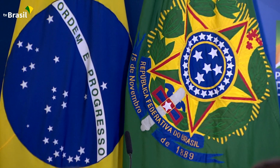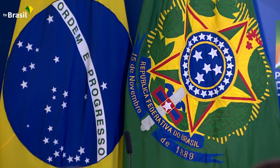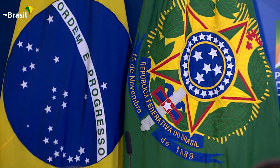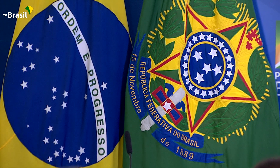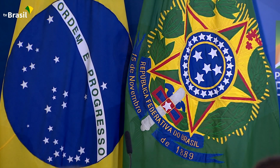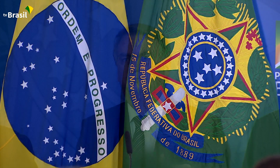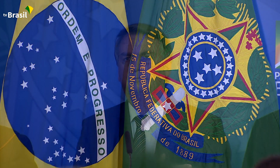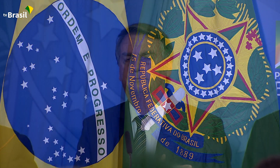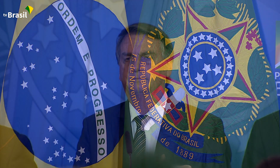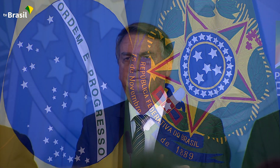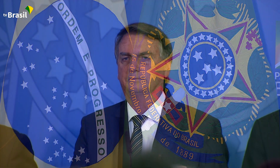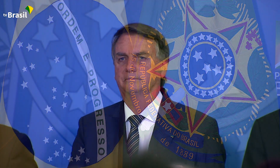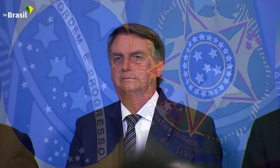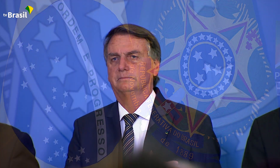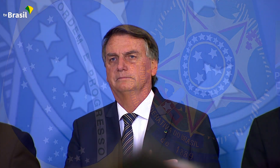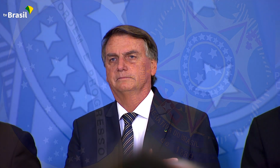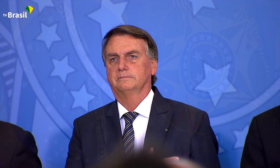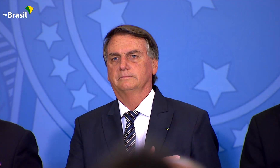E aí